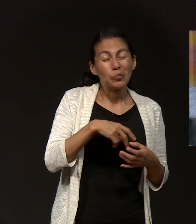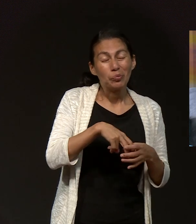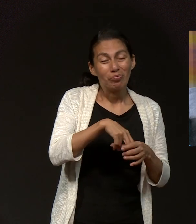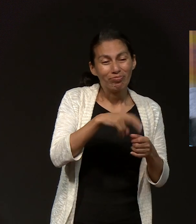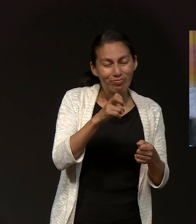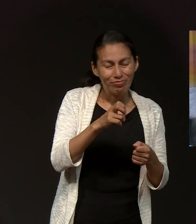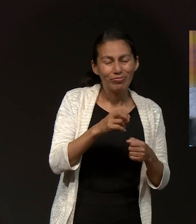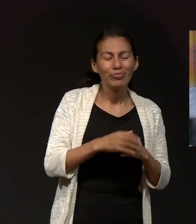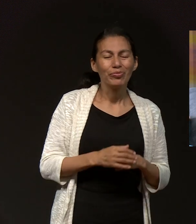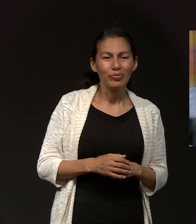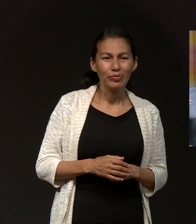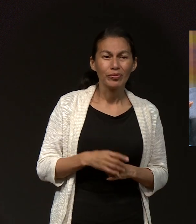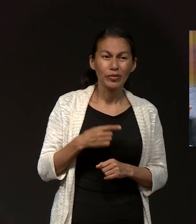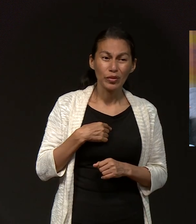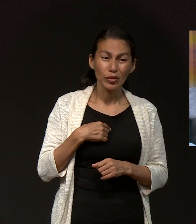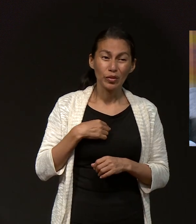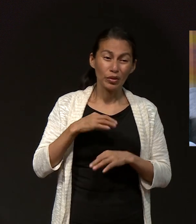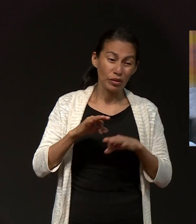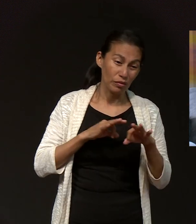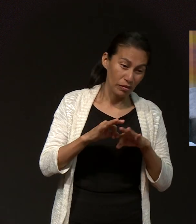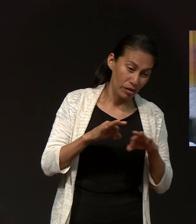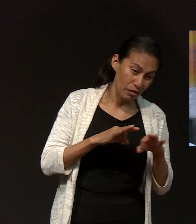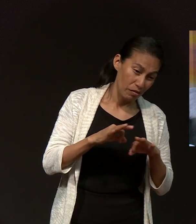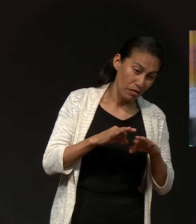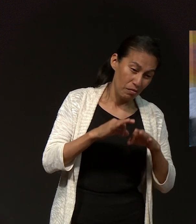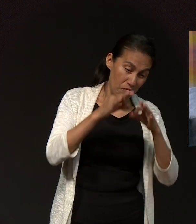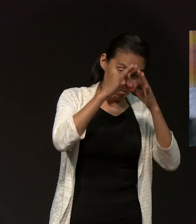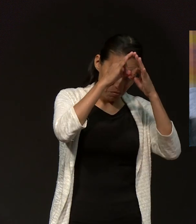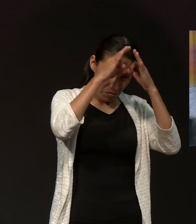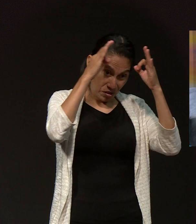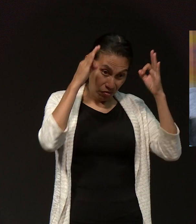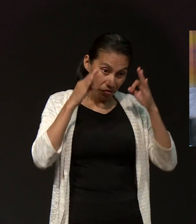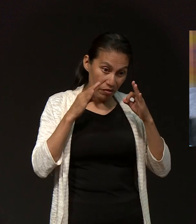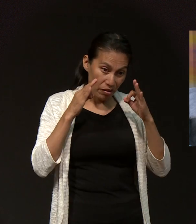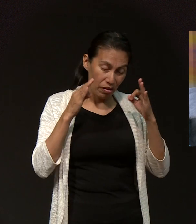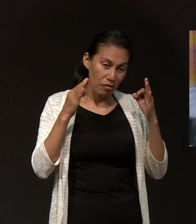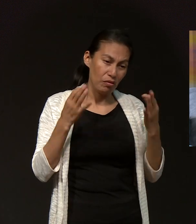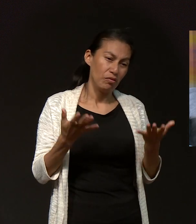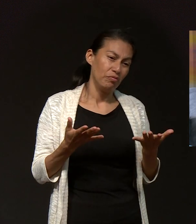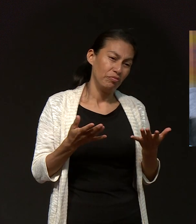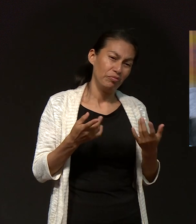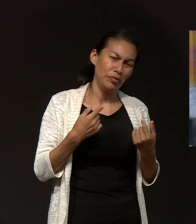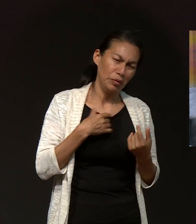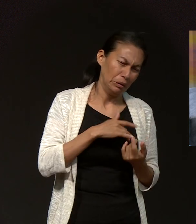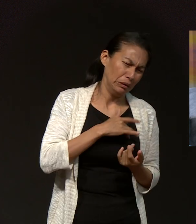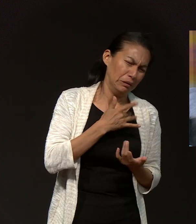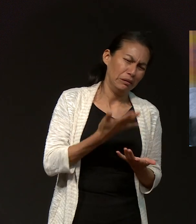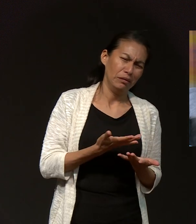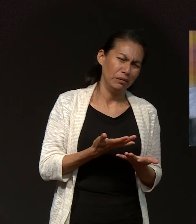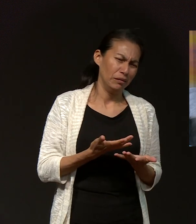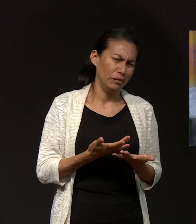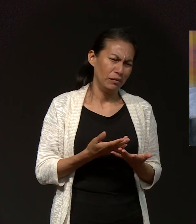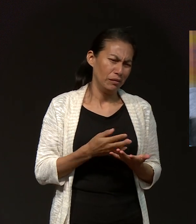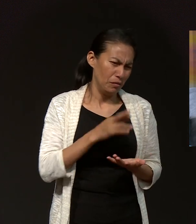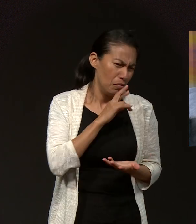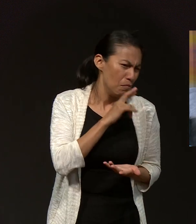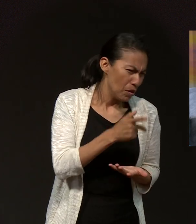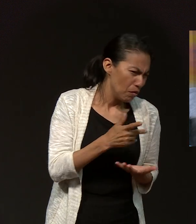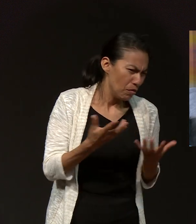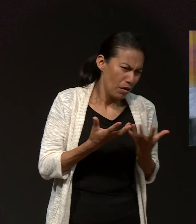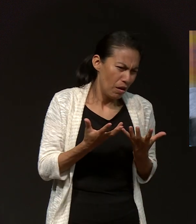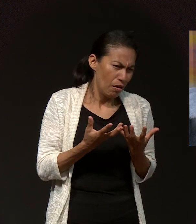eso no llena. Y yo le decía, siento que estoy trabajando para Faraón. Porque el mejor tiempo, las mejores